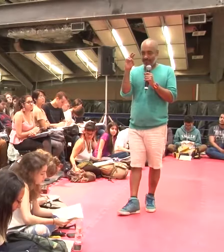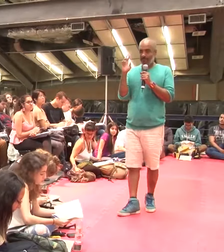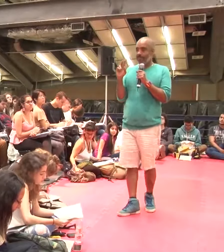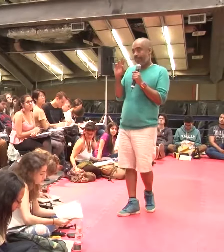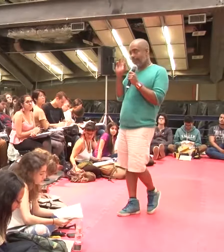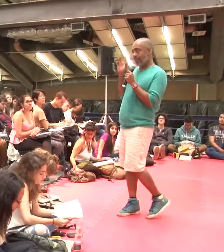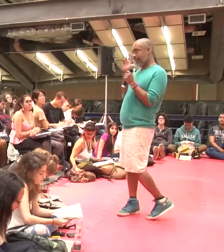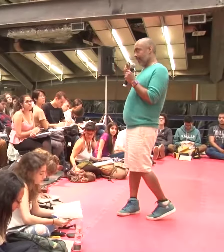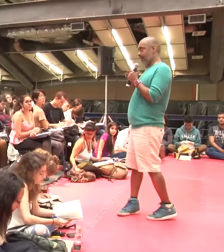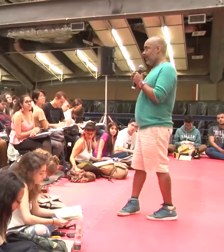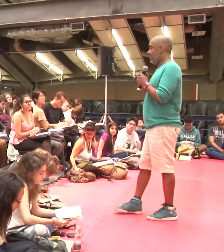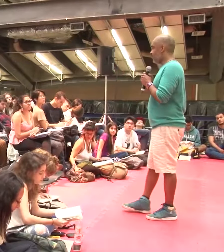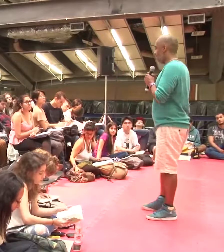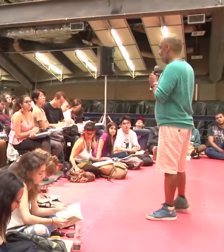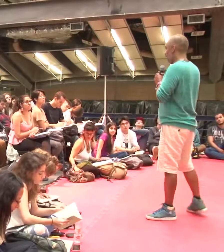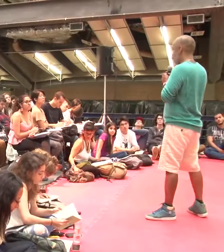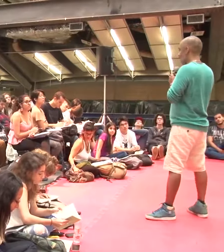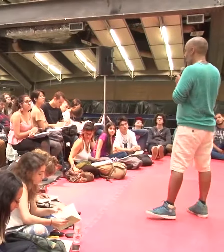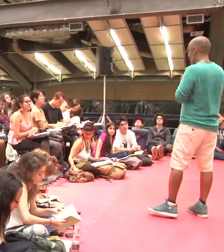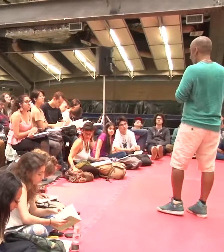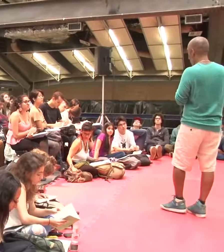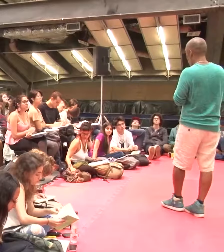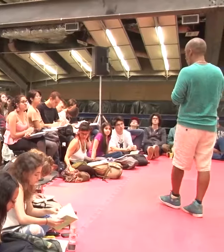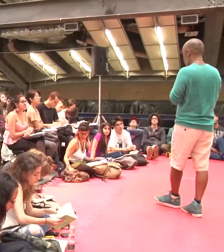que conseguido, né? De maneira